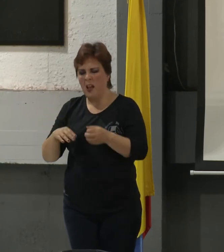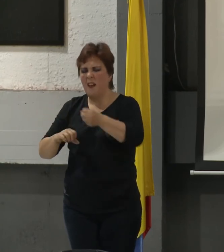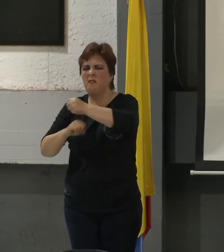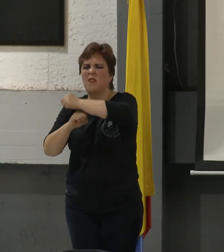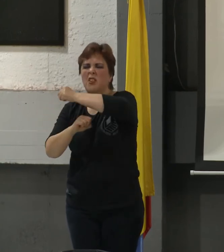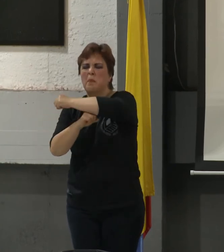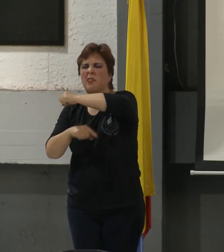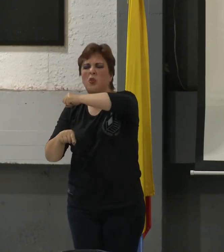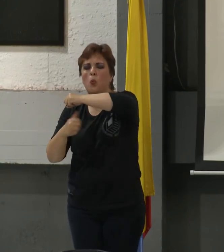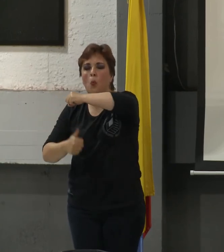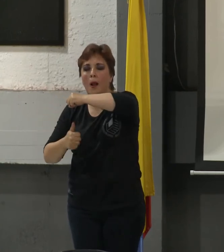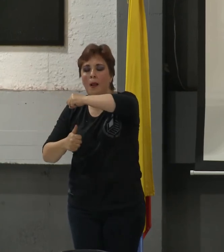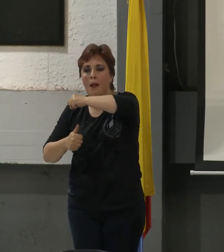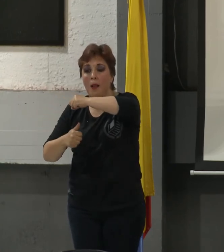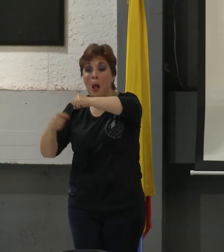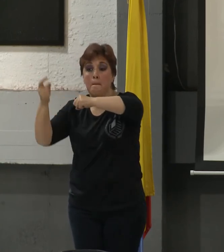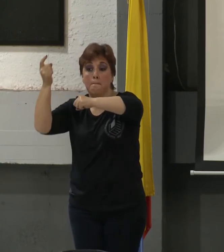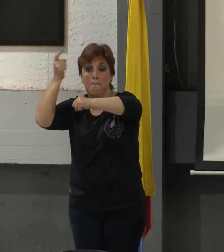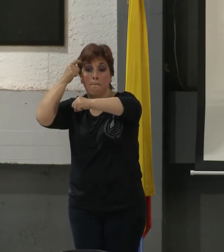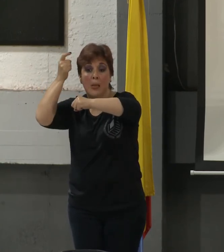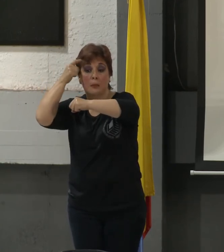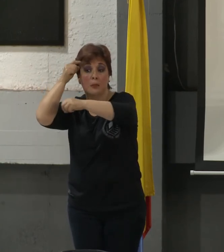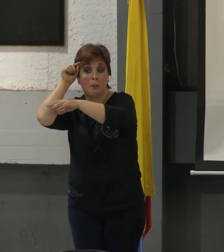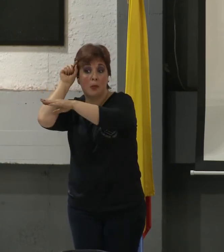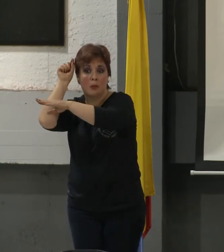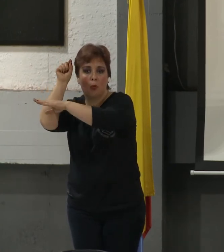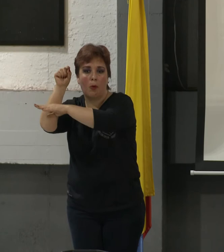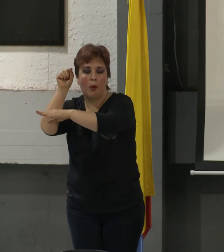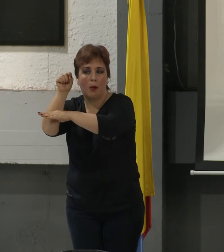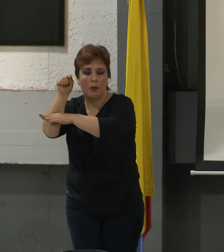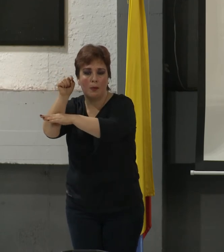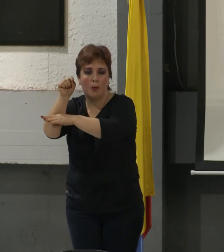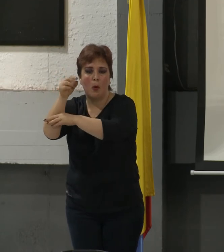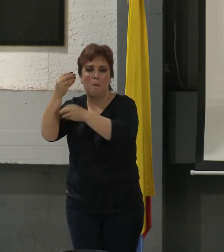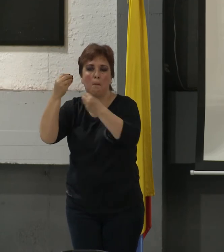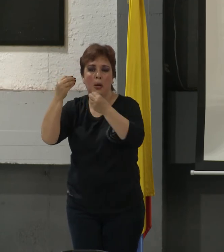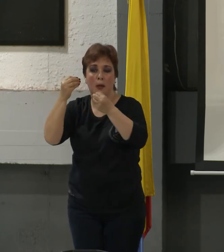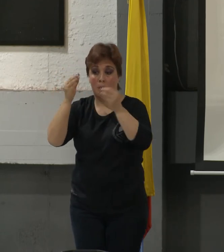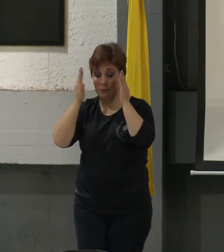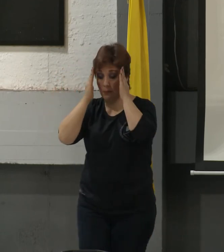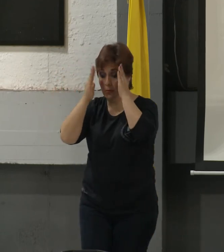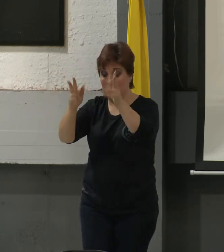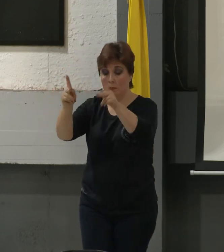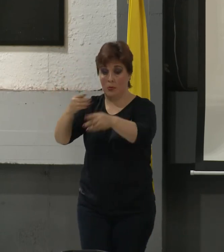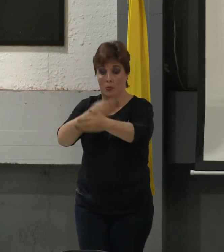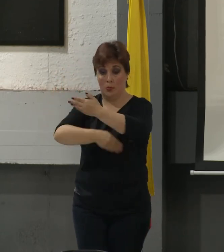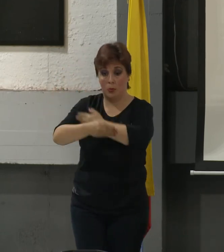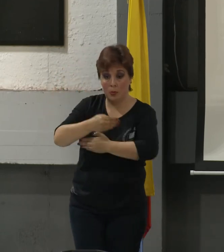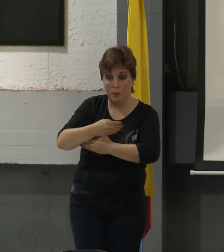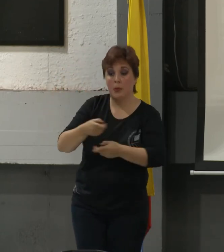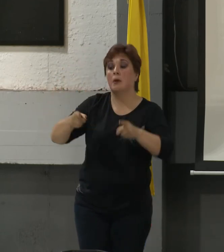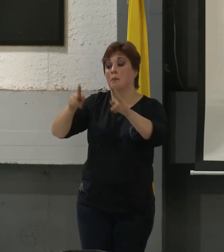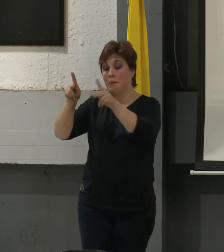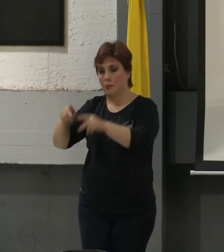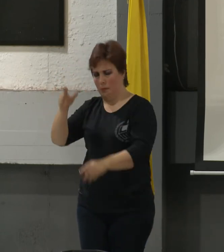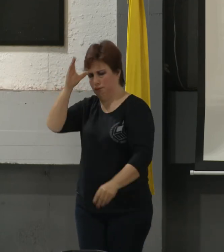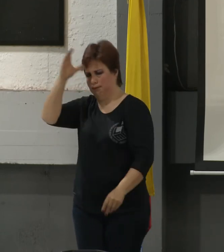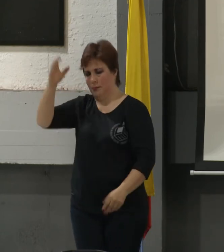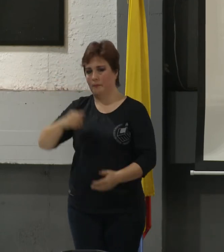atención de las personas con discapacidad y con capacidades y talentos excepcionales a todo lo largo del ciclo vital